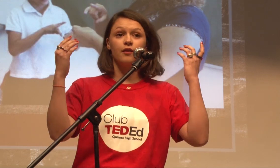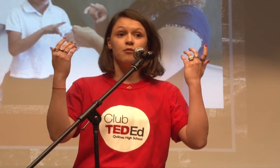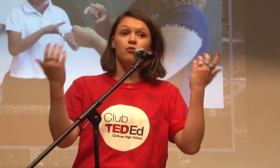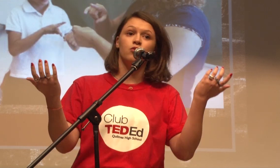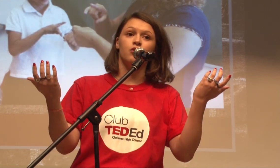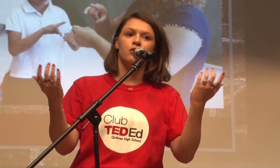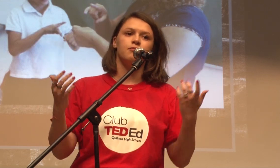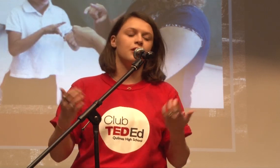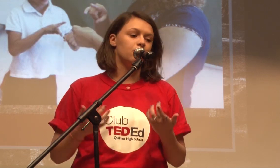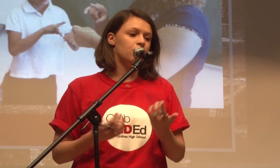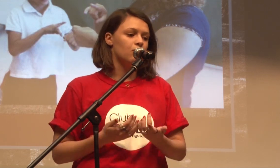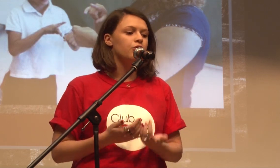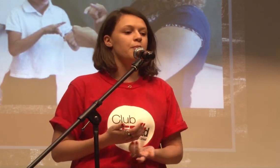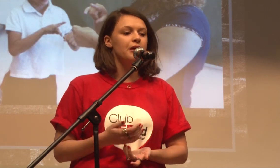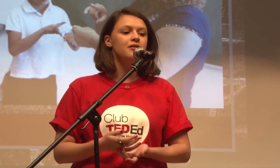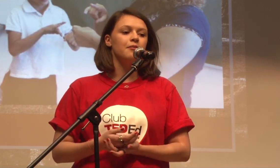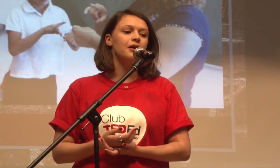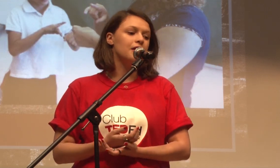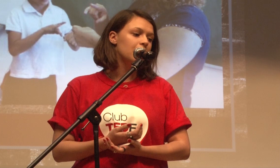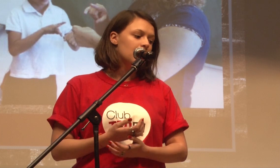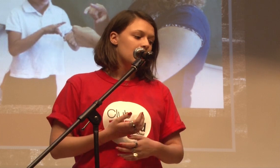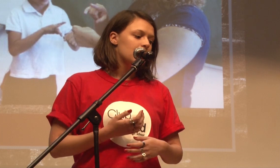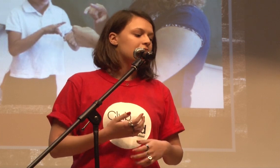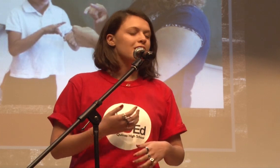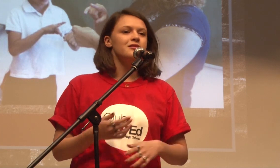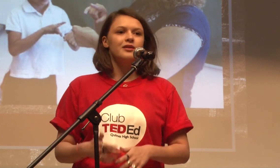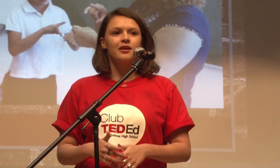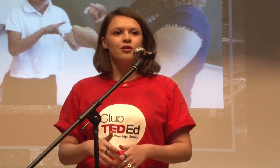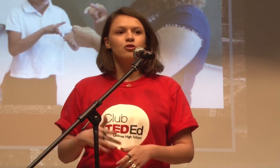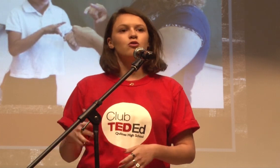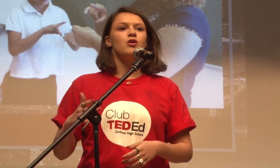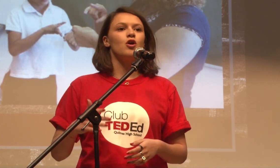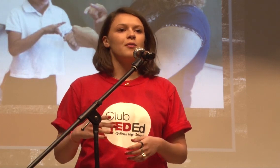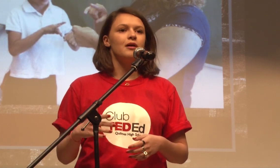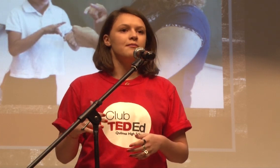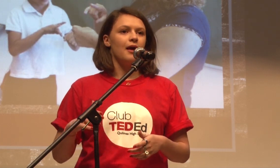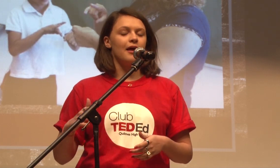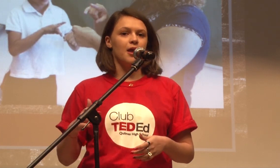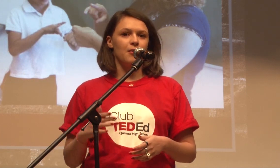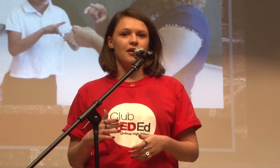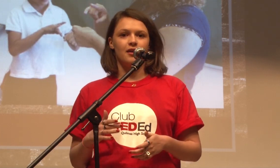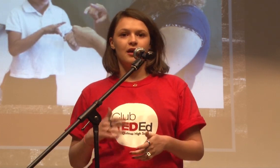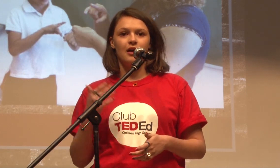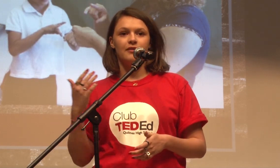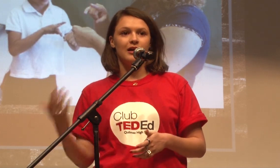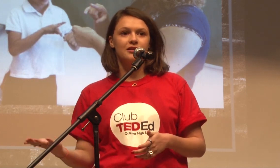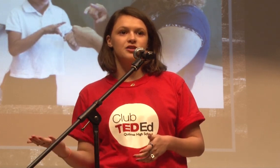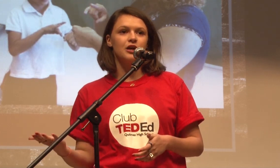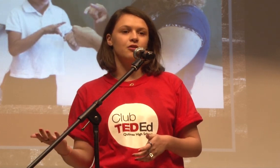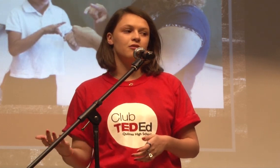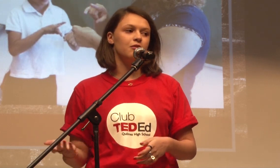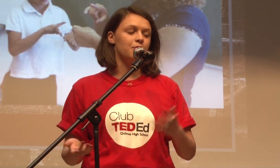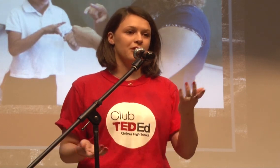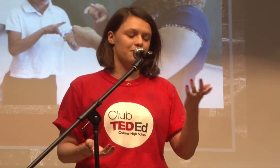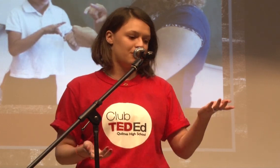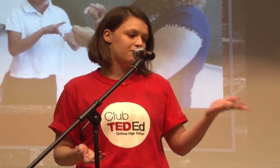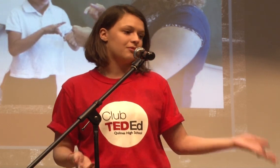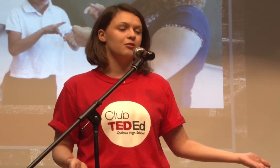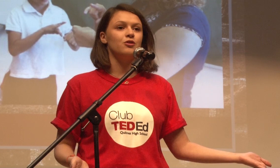del mundo, y en nuestro país también, que enseñan otro idioma además de castellano. Como por ejemplo, en nuestro